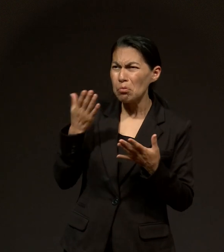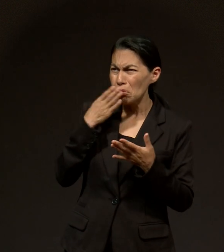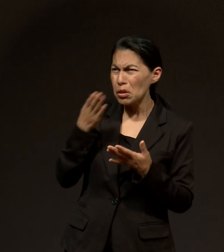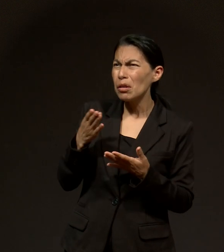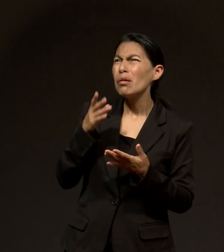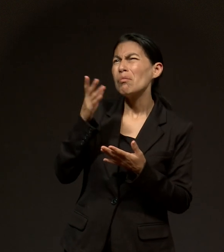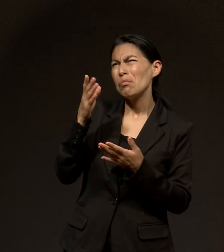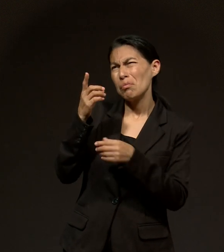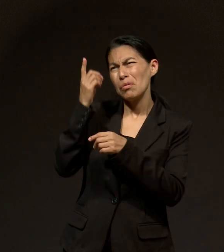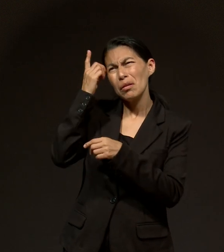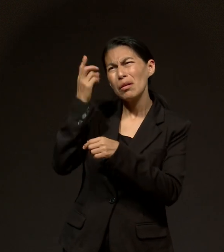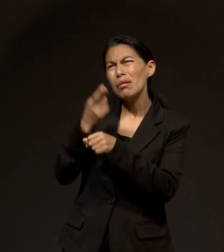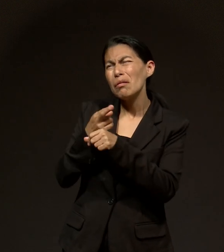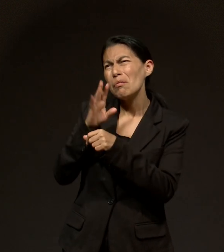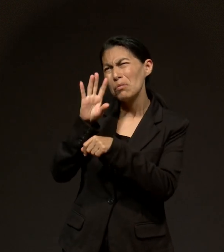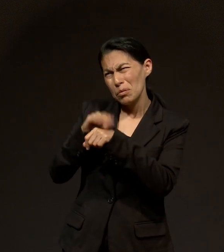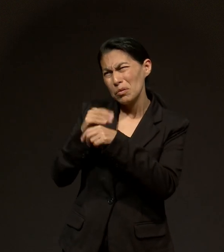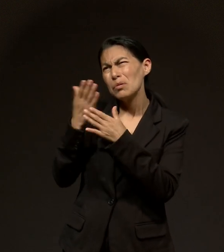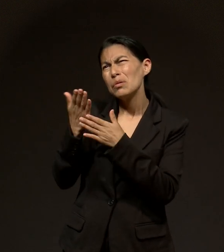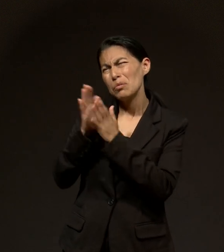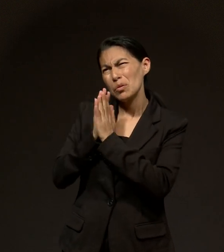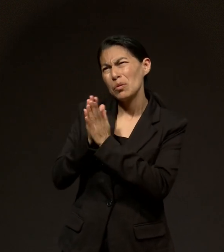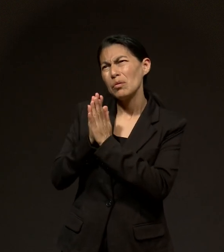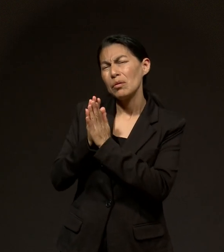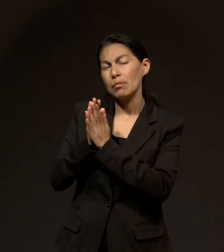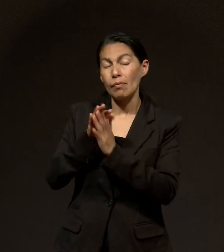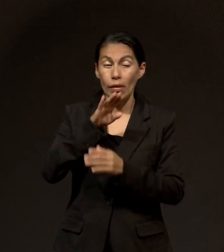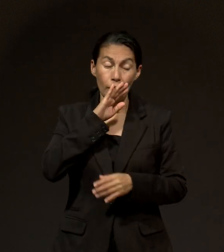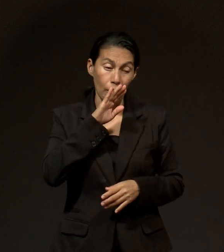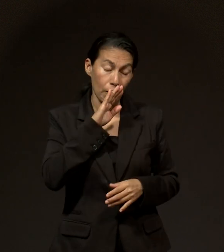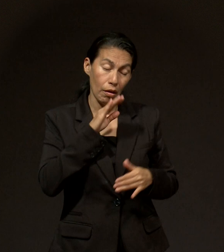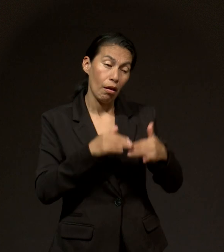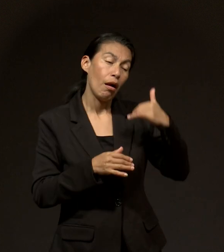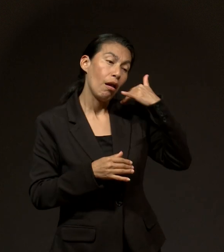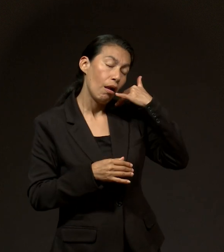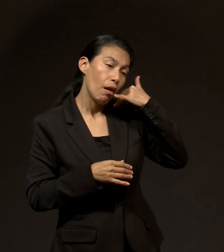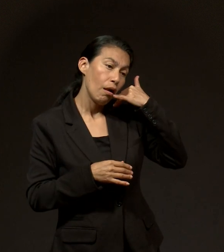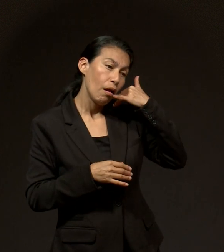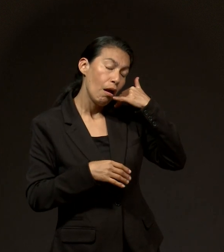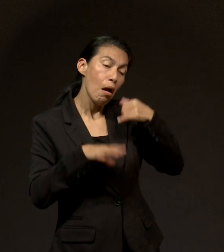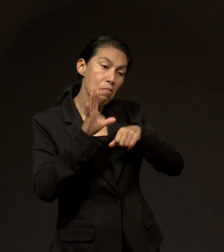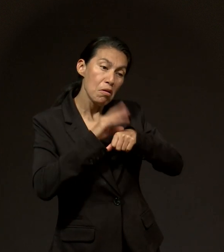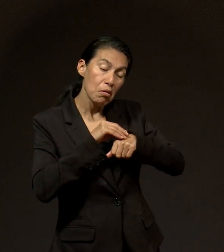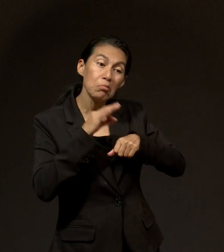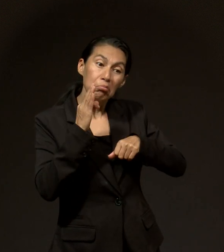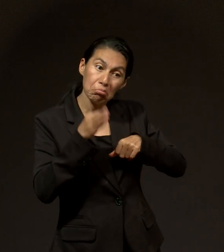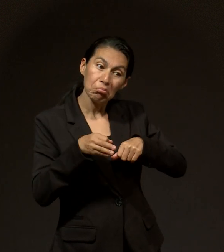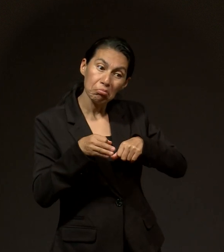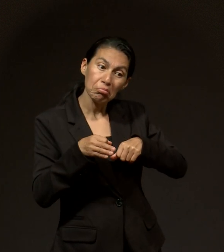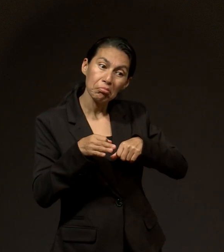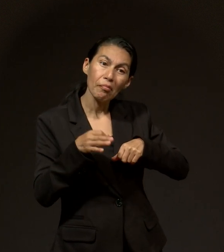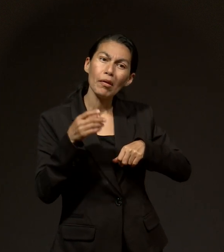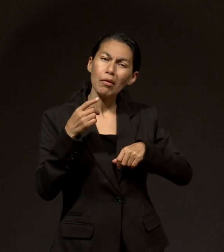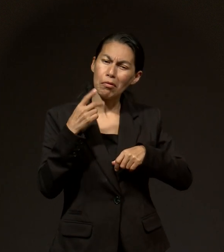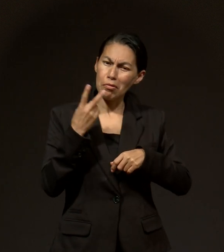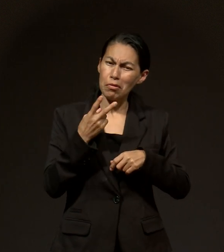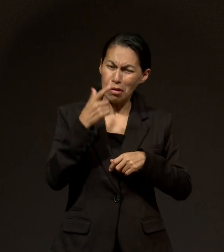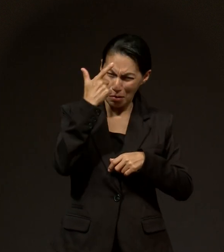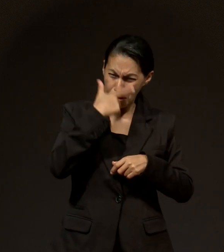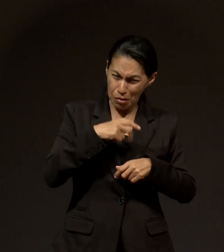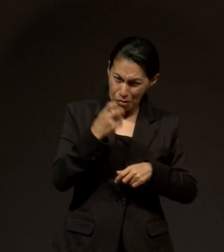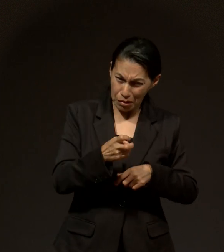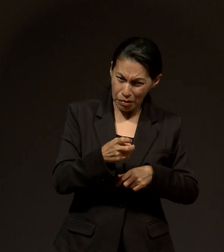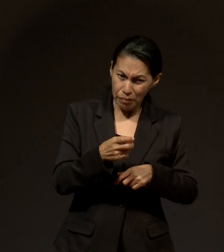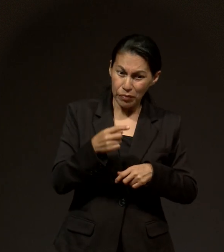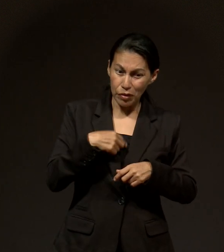en esa misma noche mi mamá habló, me dieron el permiso. Y esa misma noche empaqué mis cosas y me vine con mis